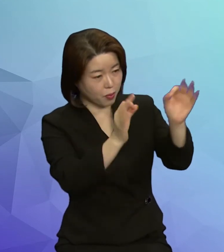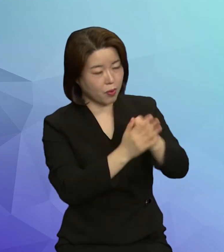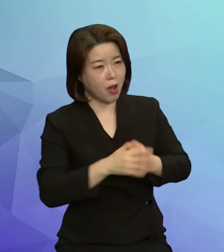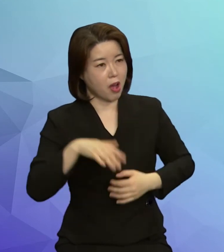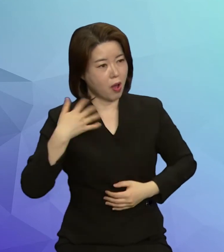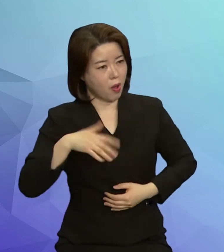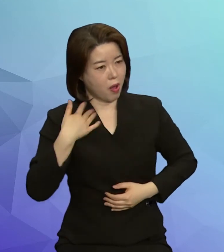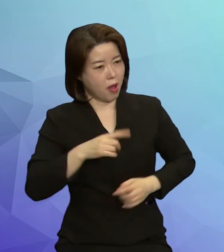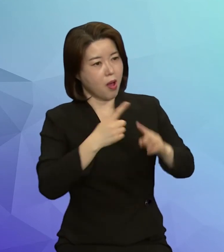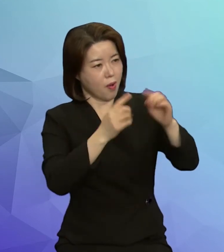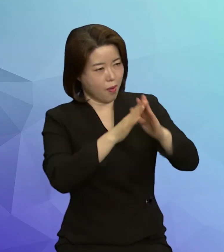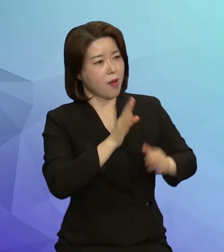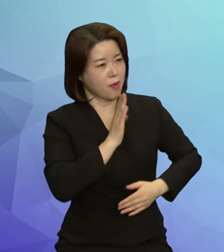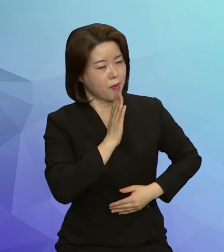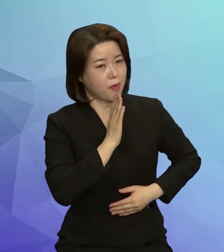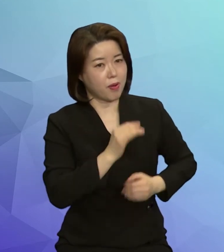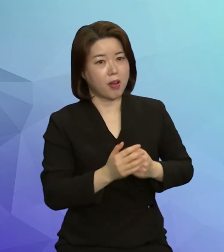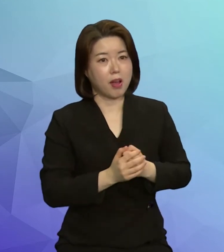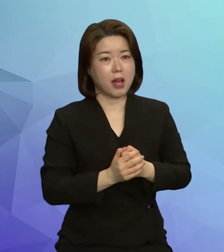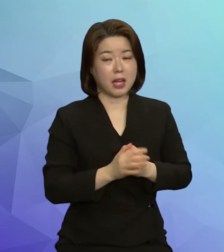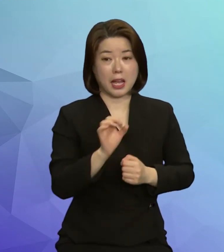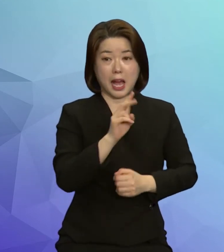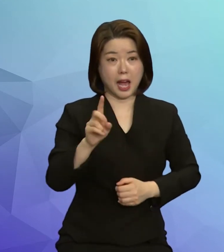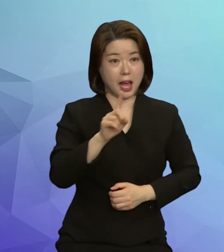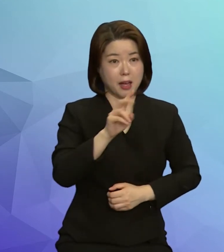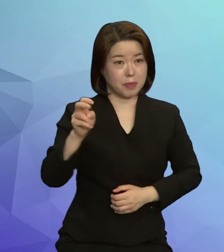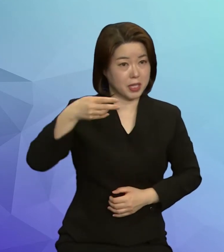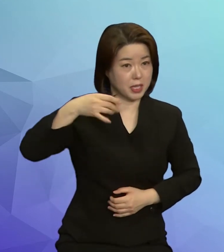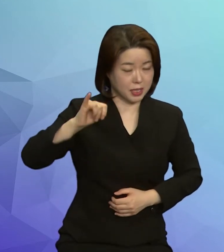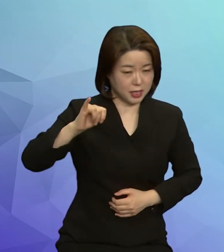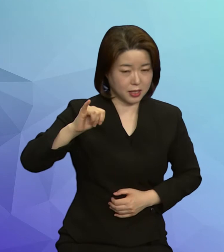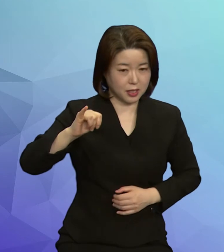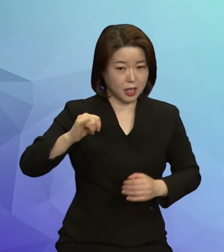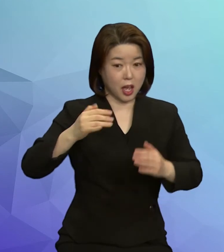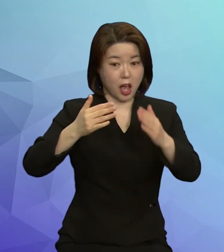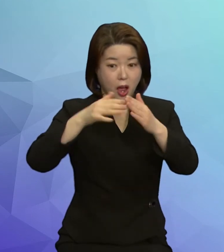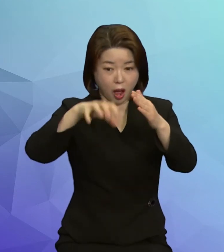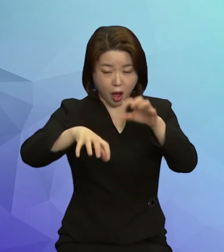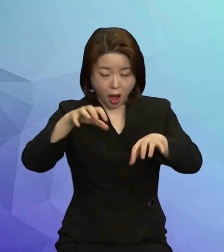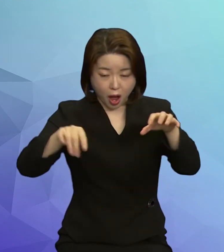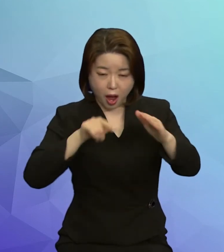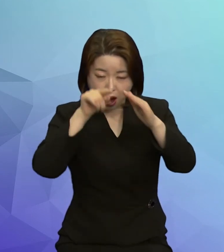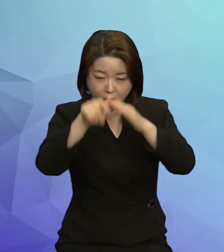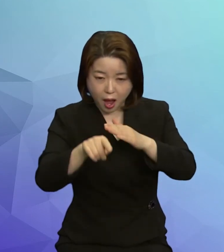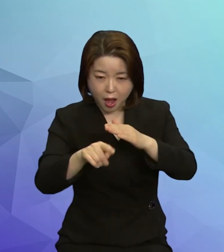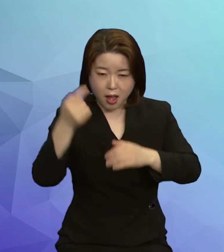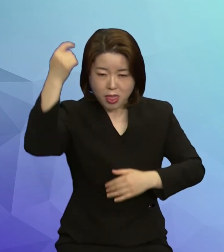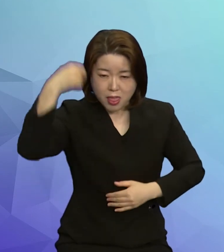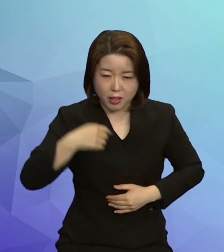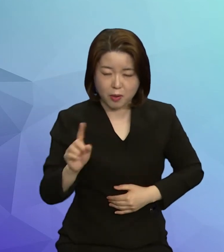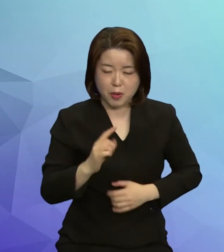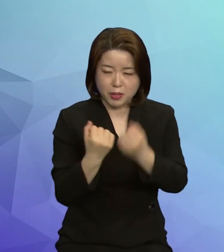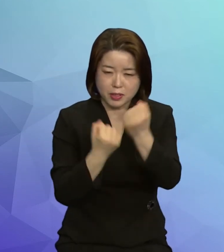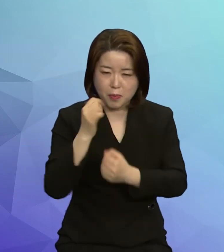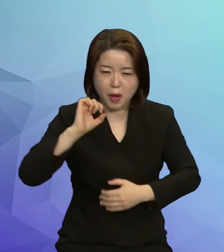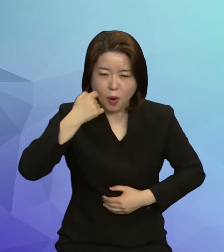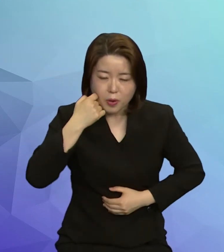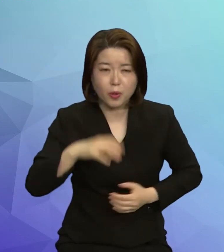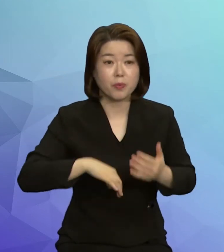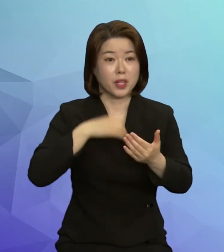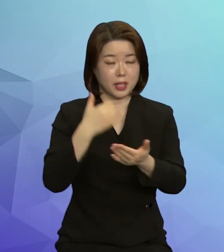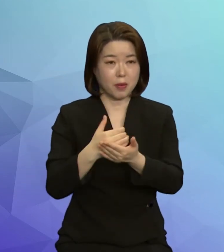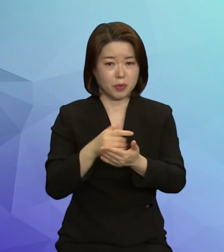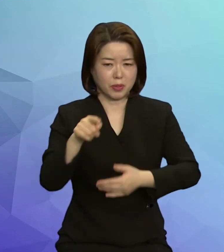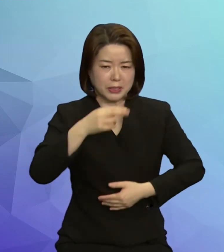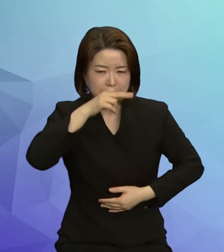보면서 와, 교회구나. 아미시 공동체 마을에 가서 느꼈던 그 뭐라고 설명할 수 없는